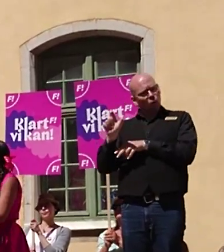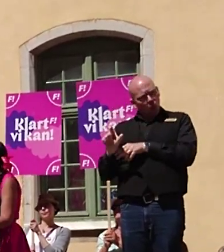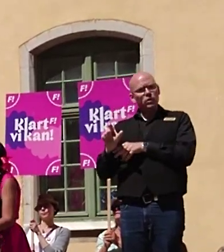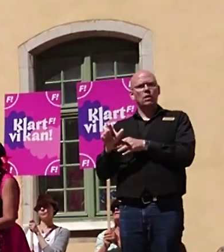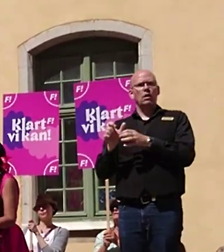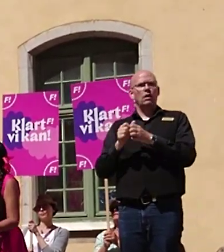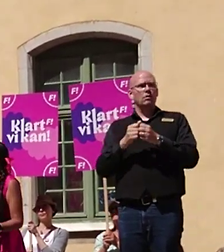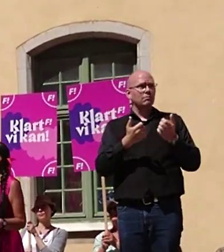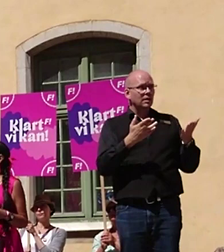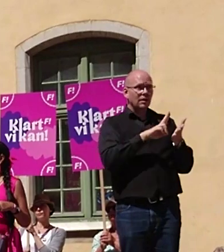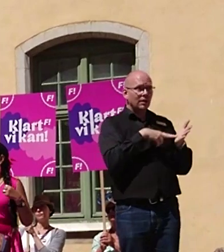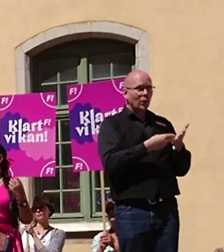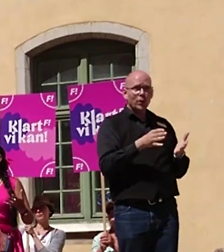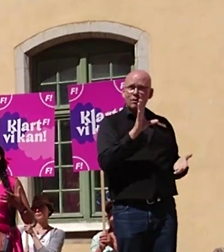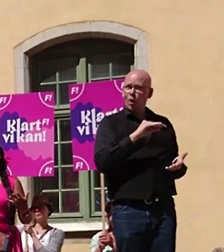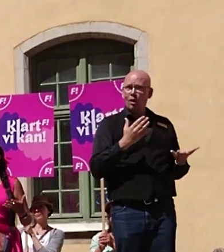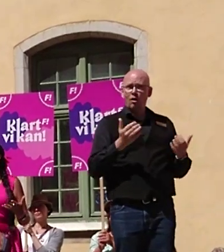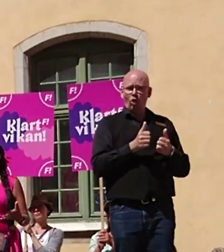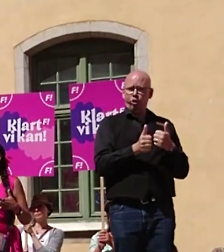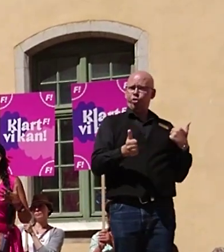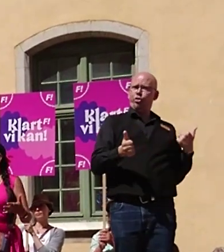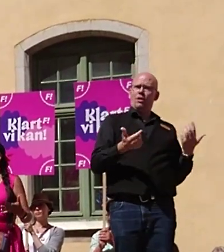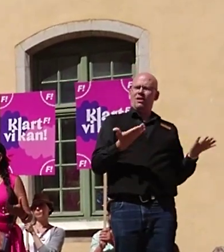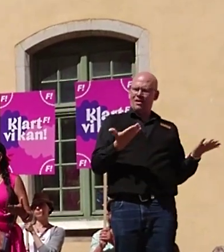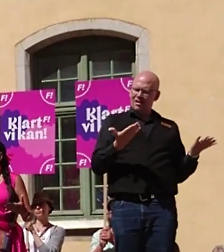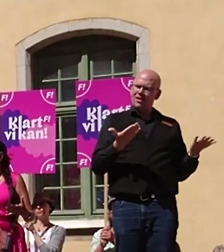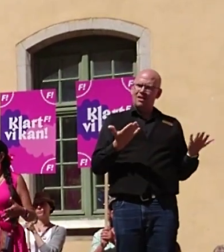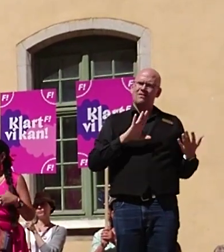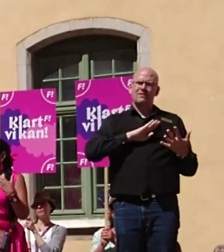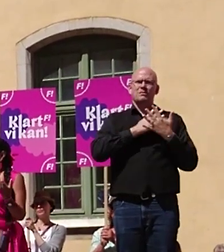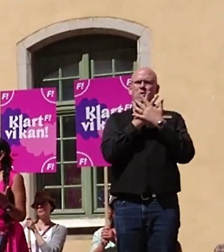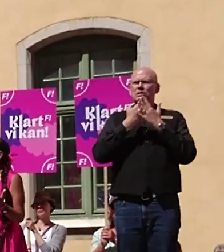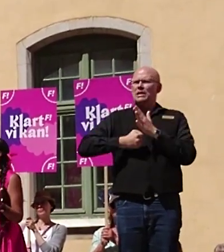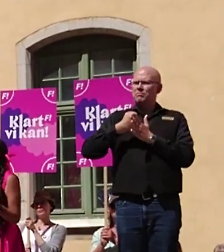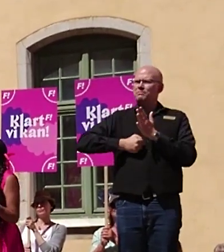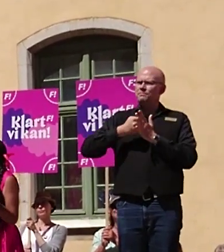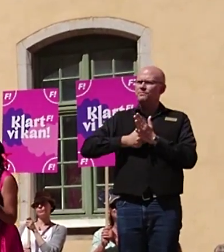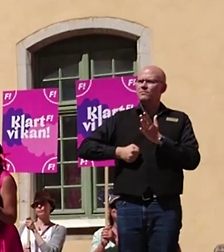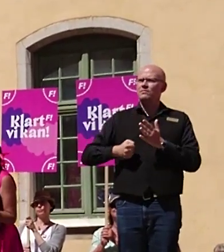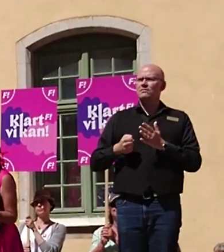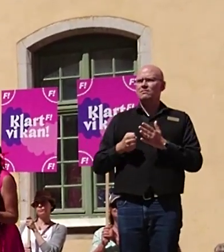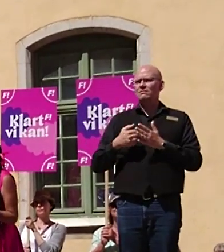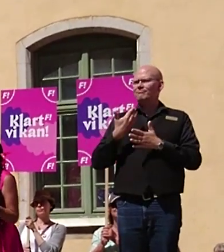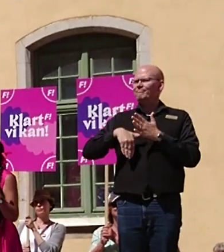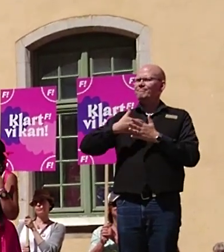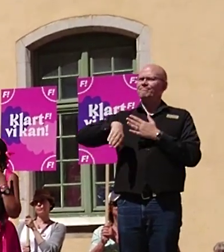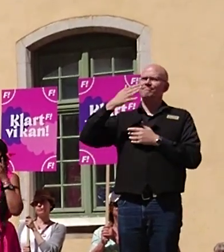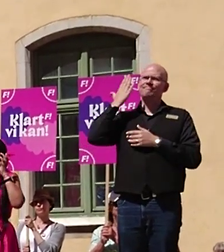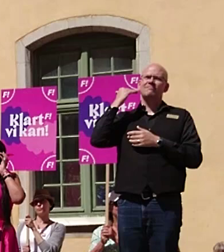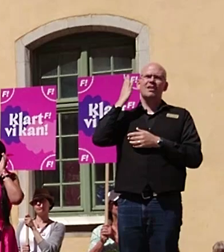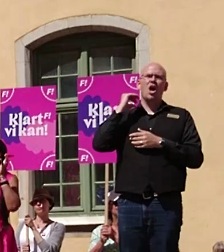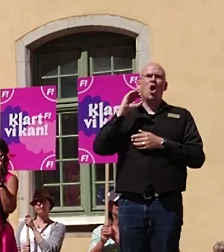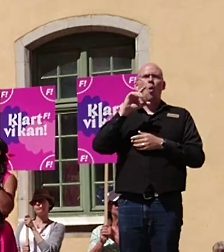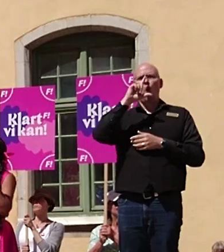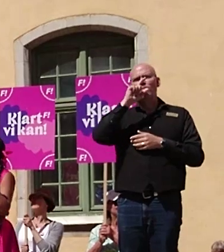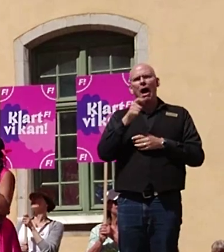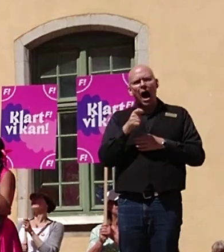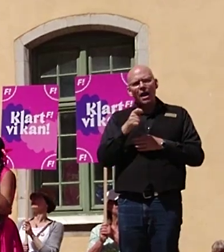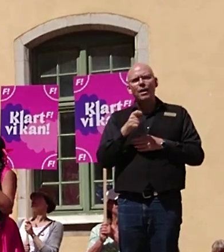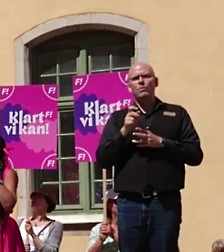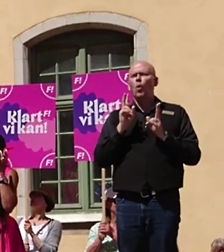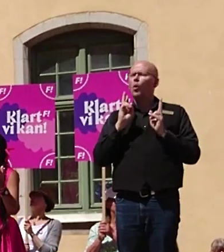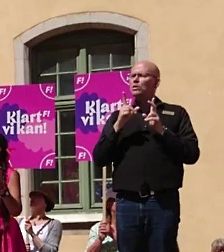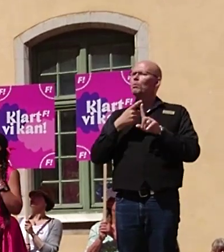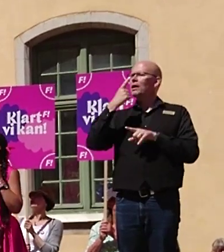inte naturen. Liksom. Så där, här finns det många som kämpar för det. Mm. Och redan Olof Palme var lite in i